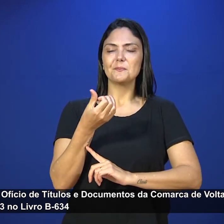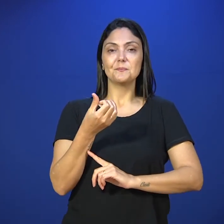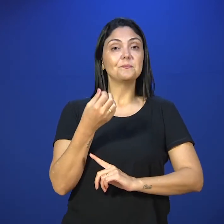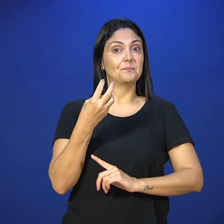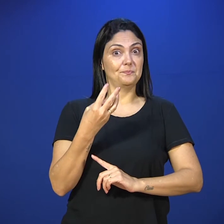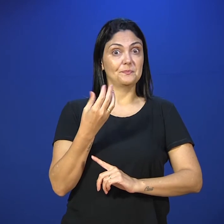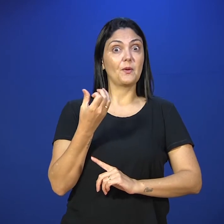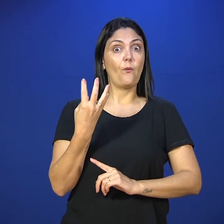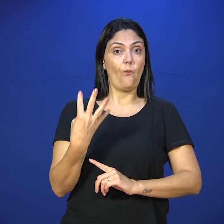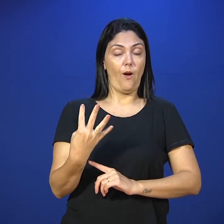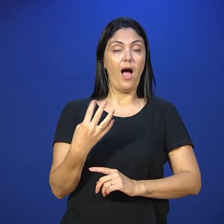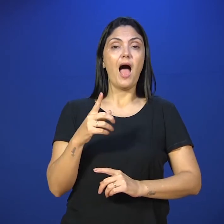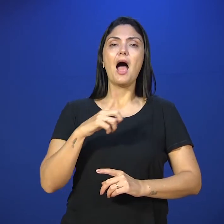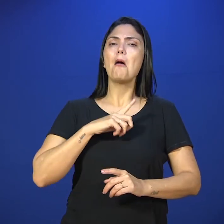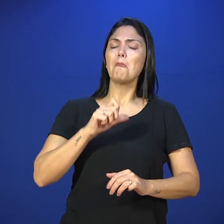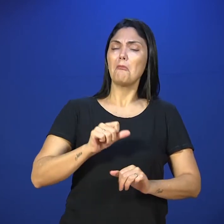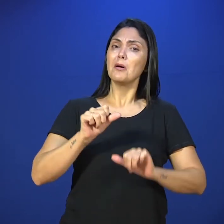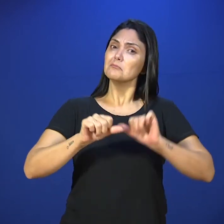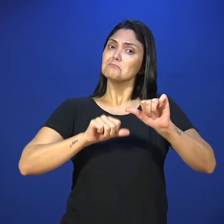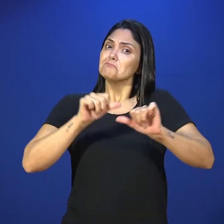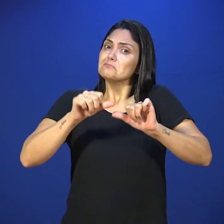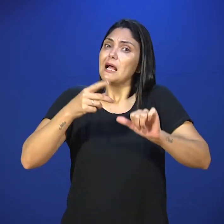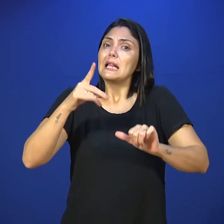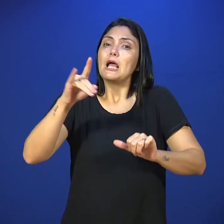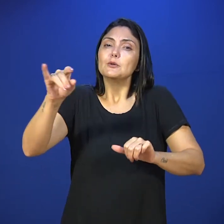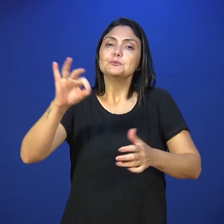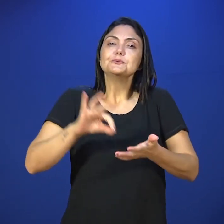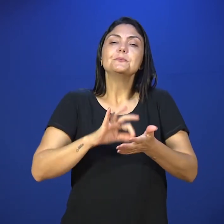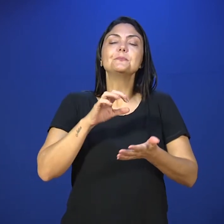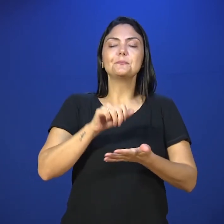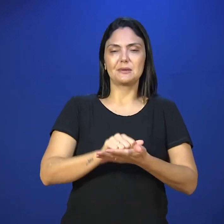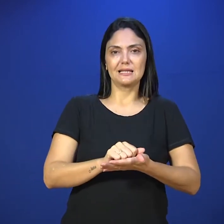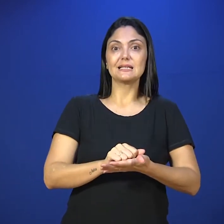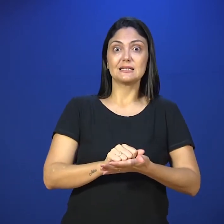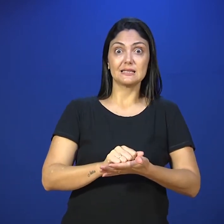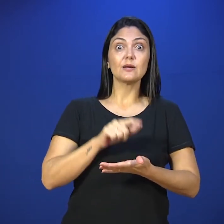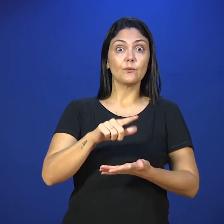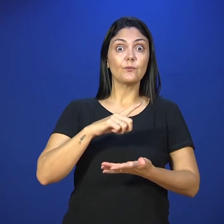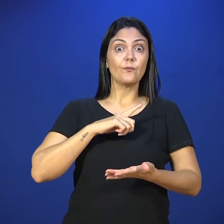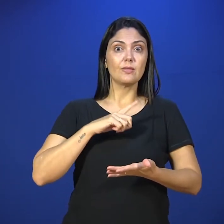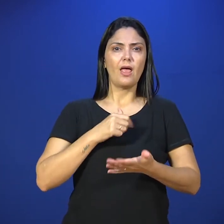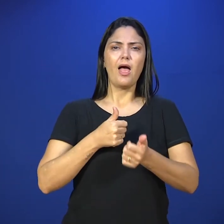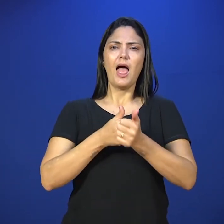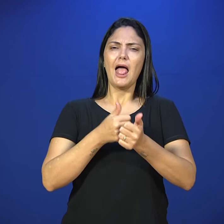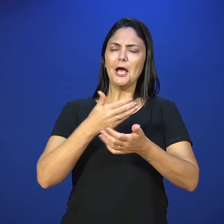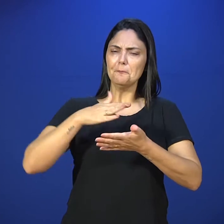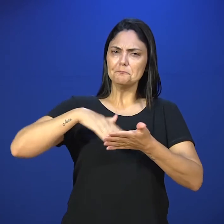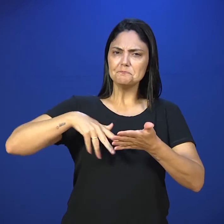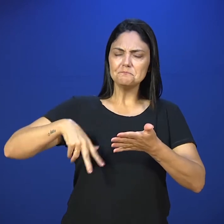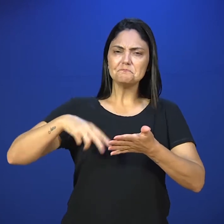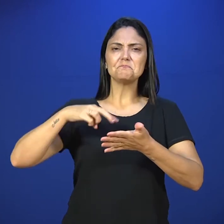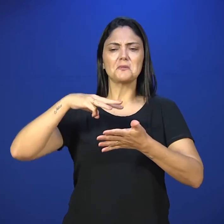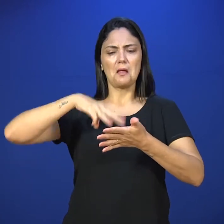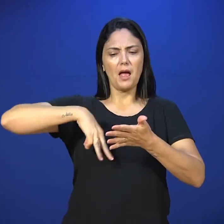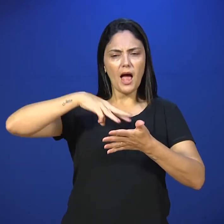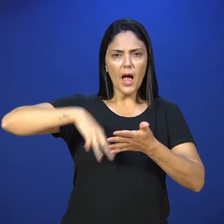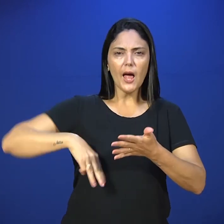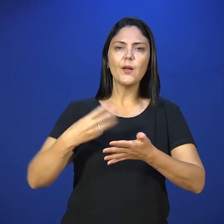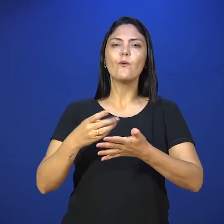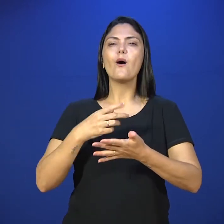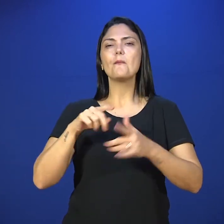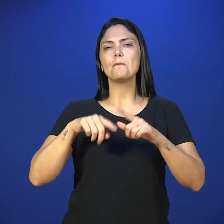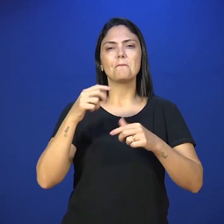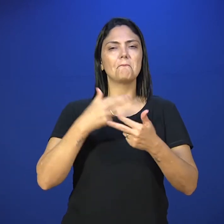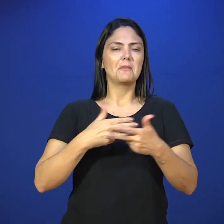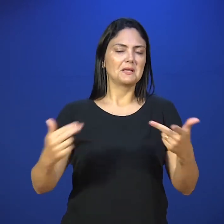B-634, podendo sofrer alteração até a data da matrícula, termo de adesão, guia acadêmico, entre outros instrumentos